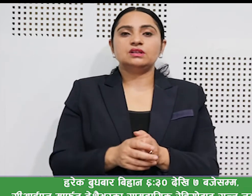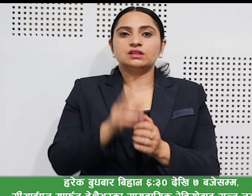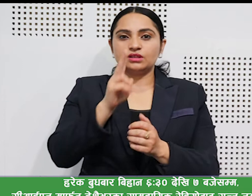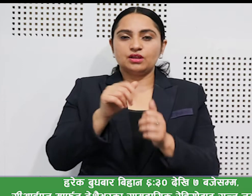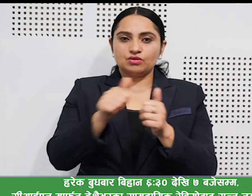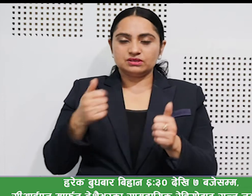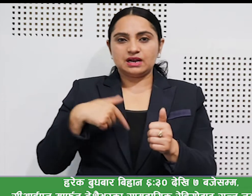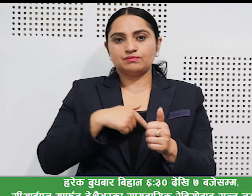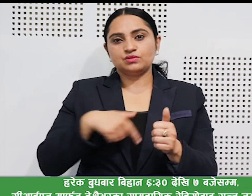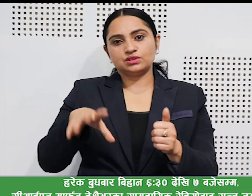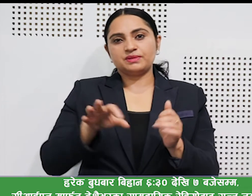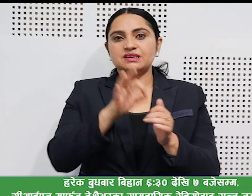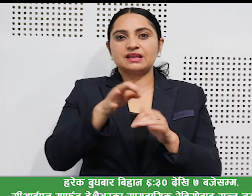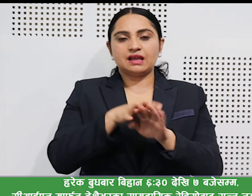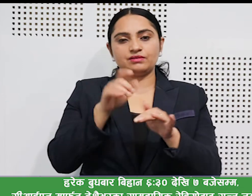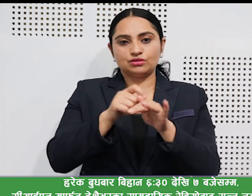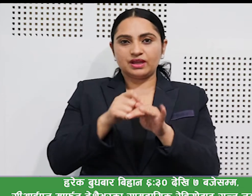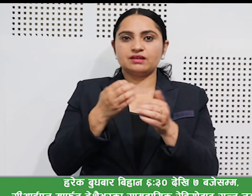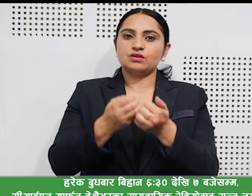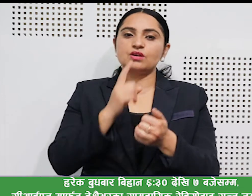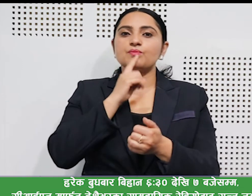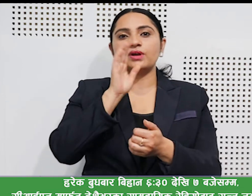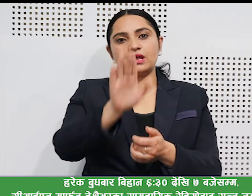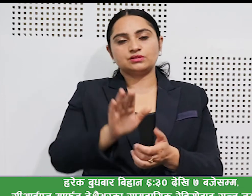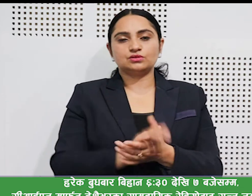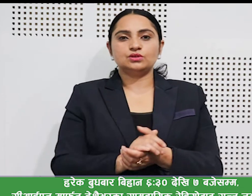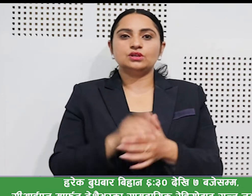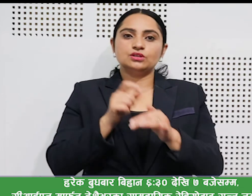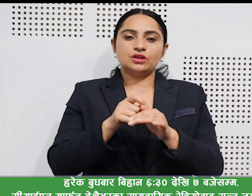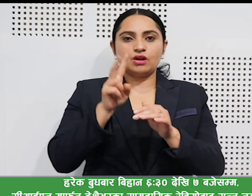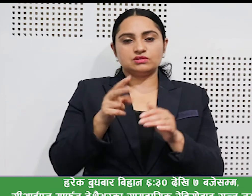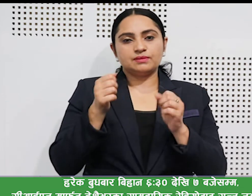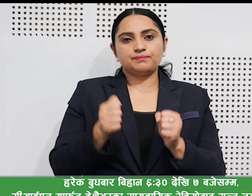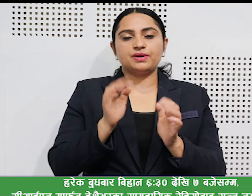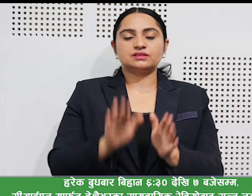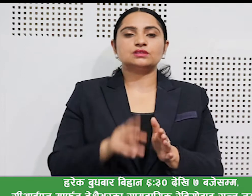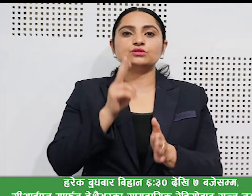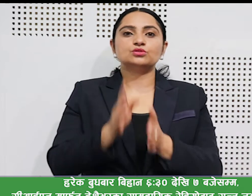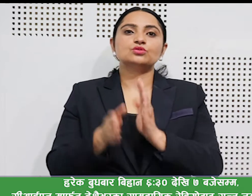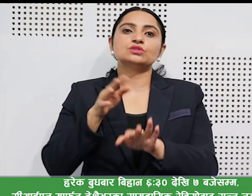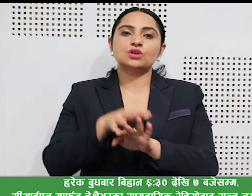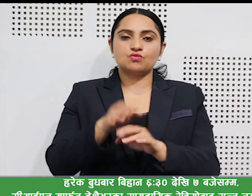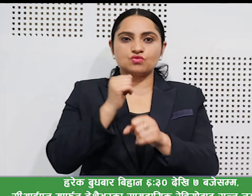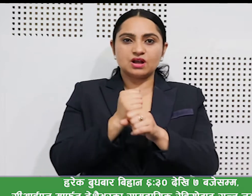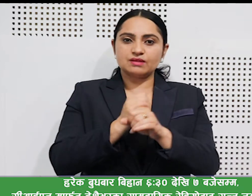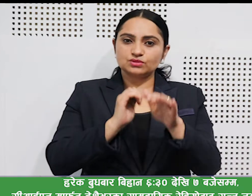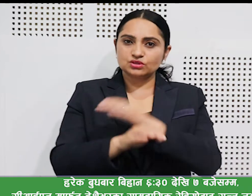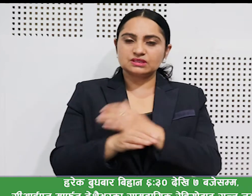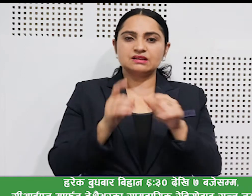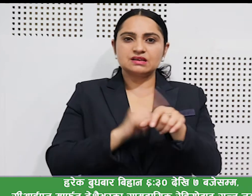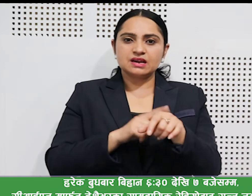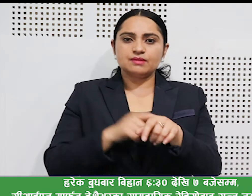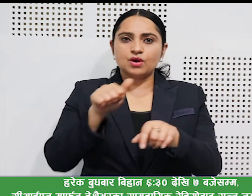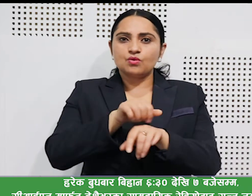सबै निकायहरूलाई चाहिँ त्यो अनुसार तयारी रहन हामीले भनेका छौँ। तयारी अवस्थामा रहेको अवस्था पनि छ। ती योजनाहरू कार्यान्वयनको क्रममा चाहिँ